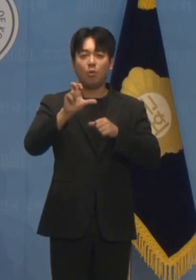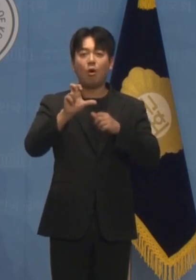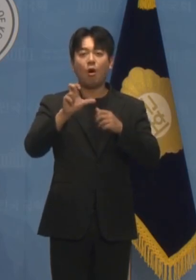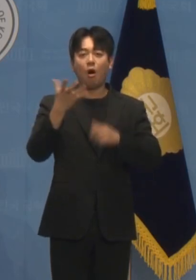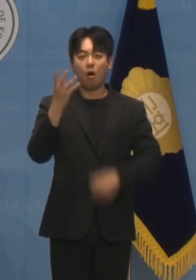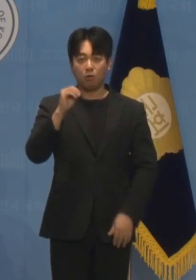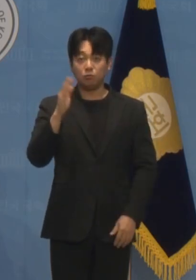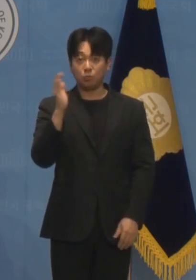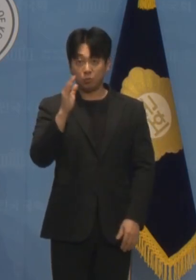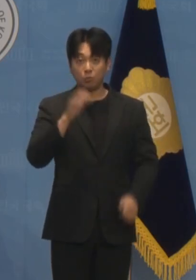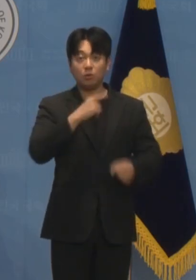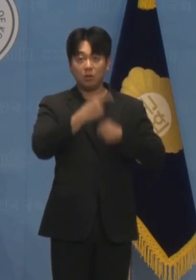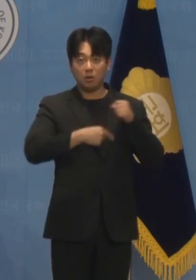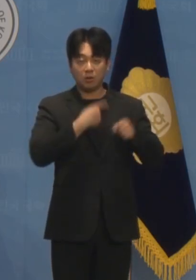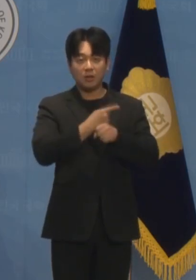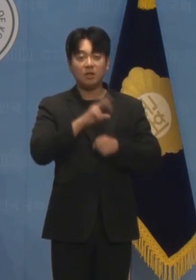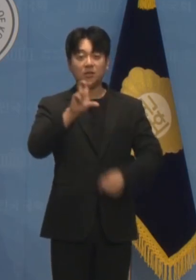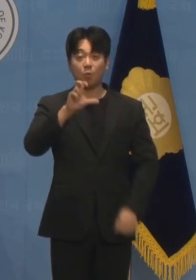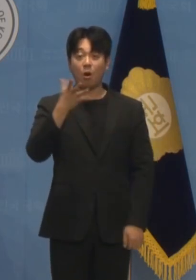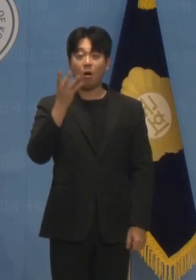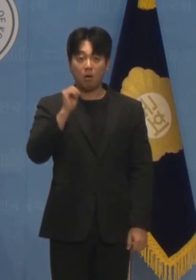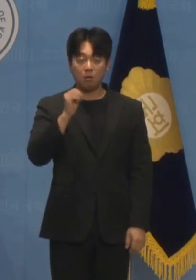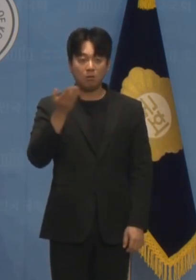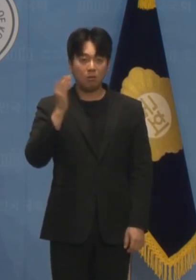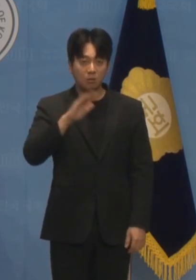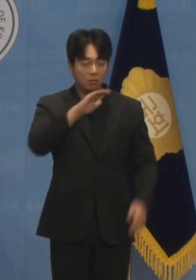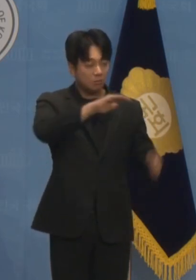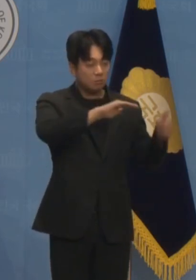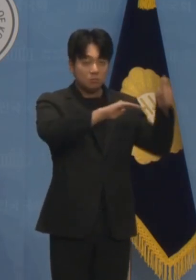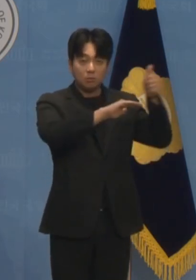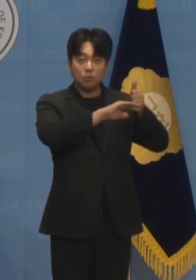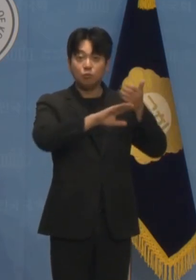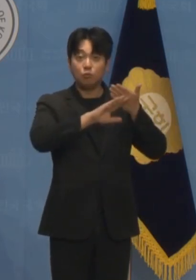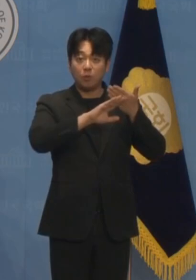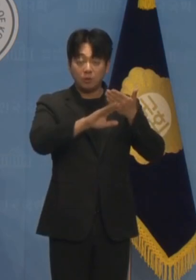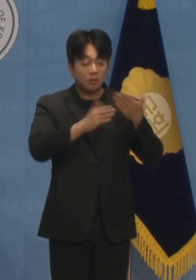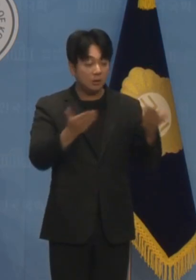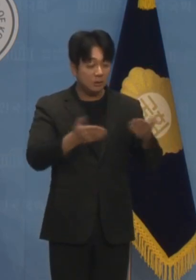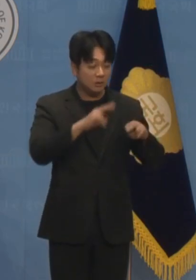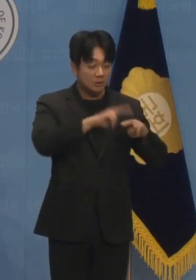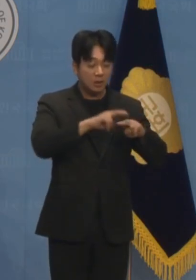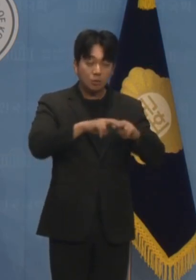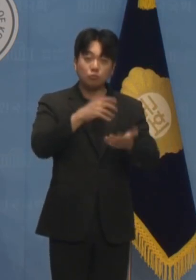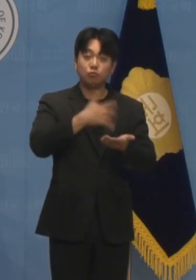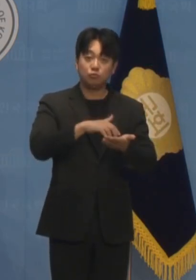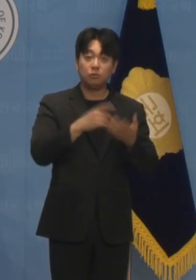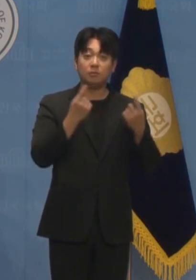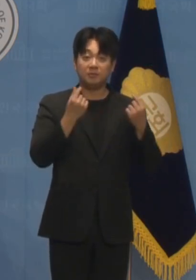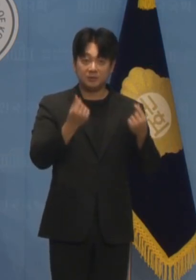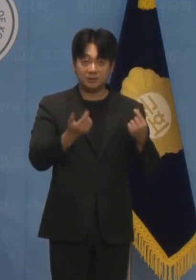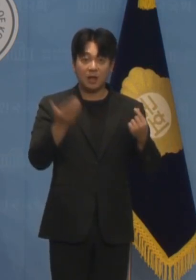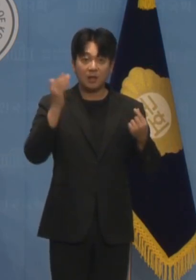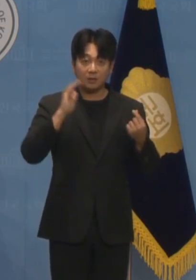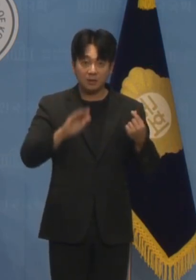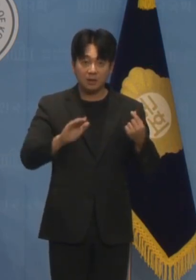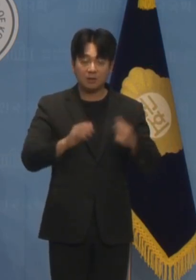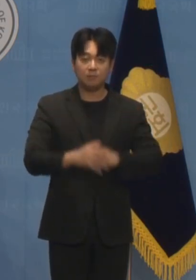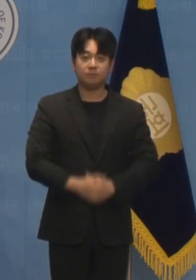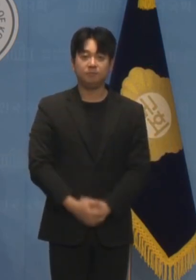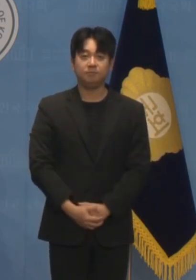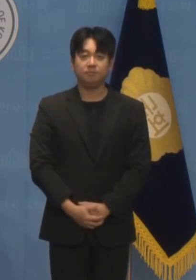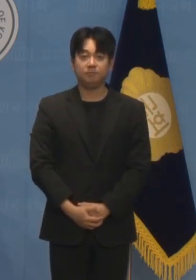회장 취임 이후에는 인건비 지급 인원은 크게 변동이 없는데 최대